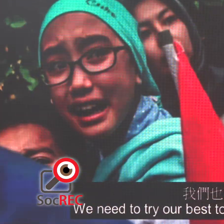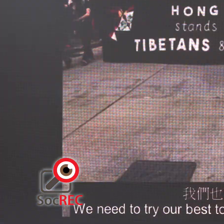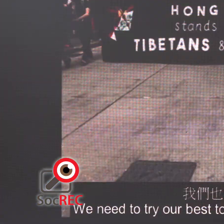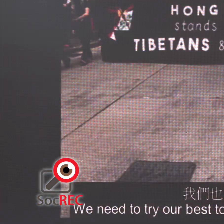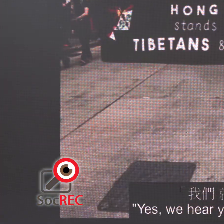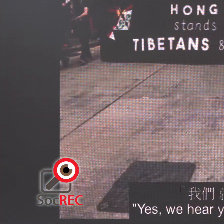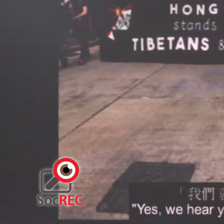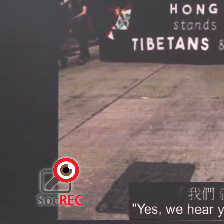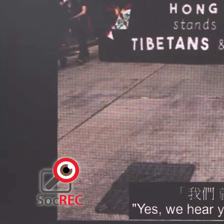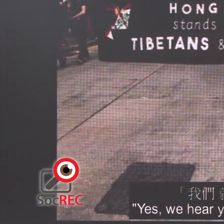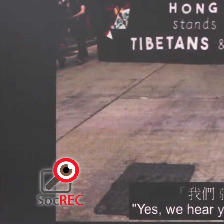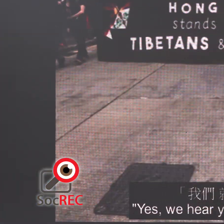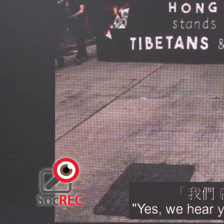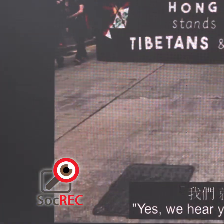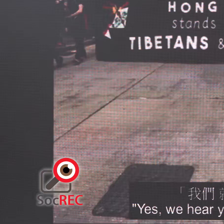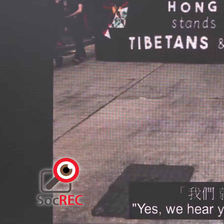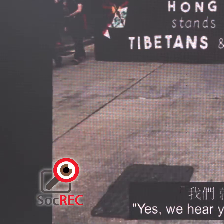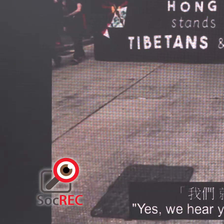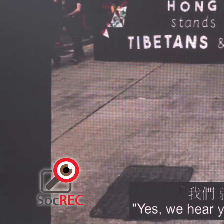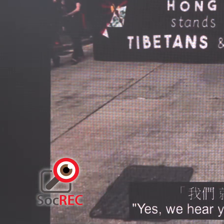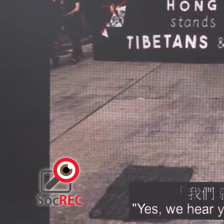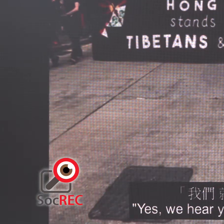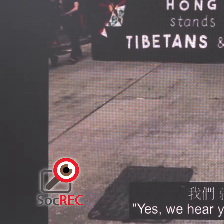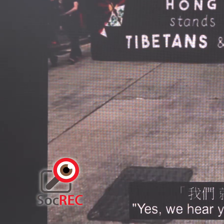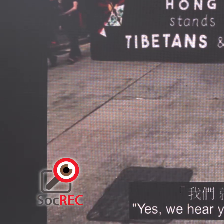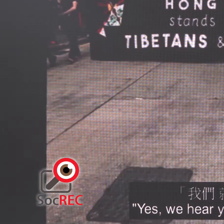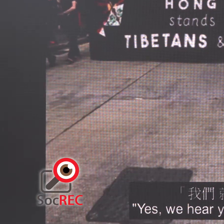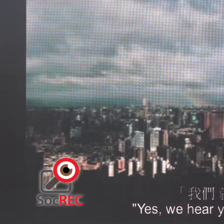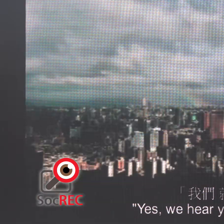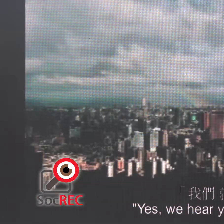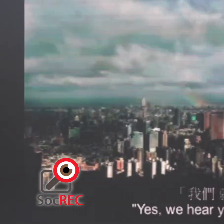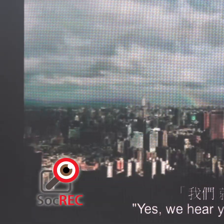喊，我們就在這裡。